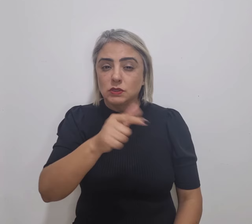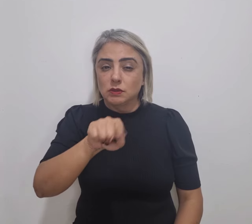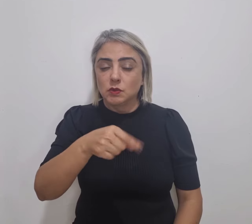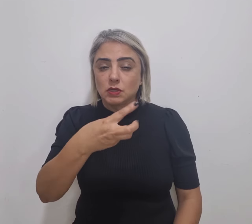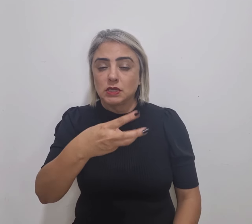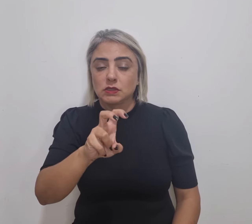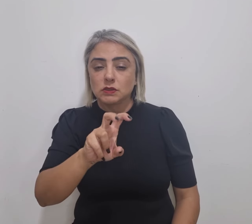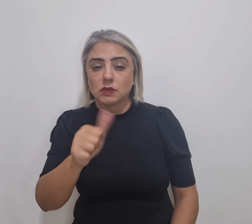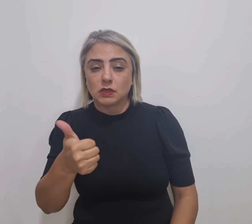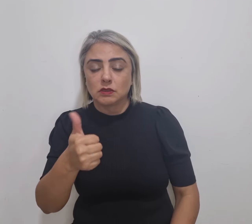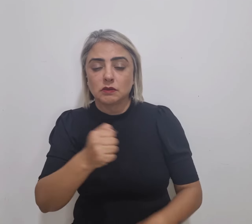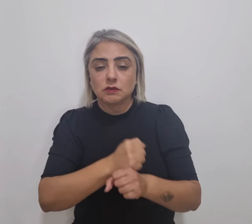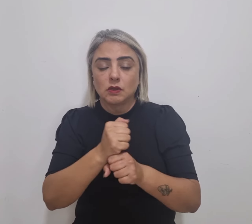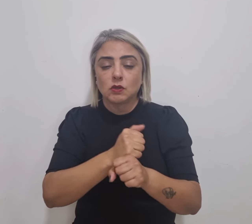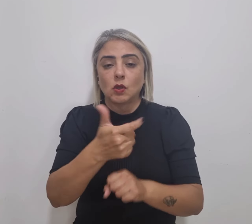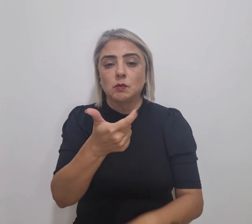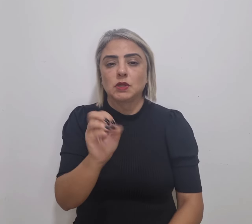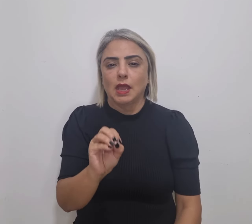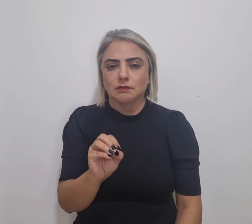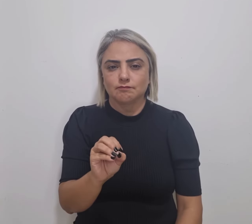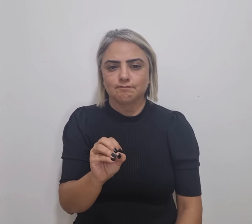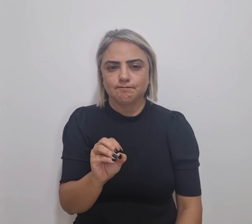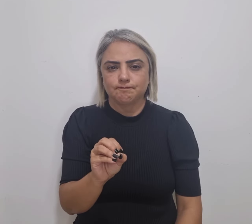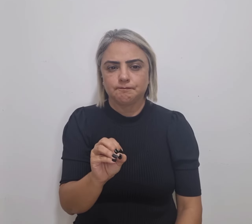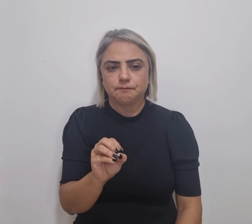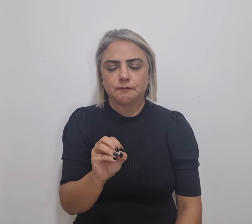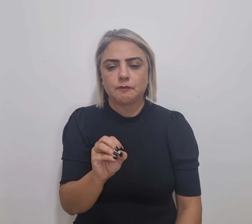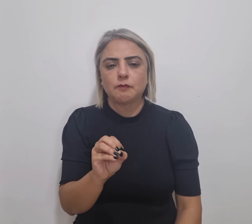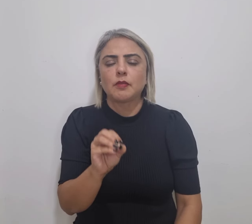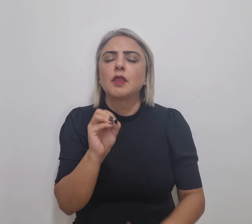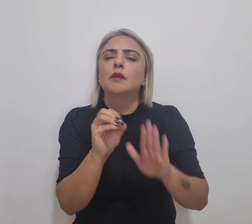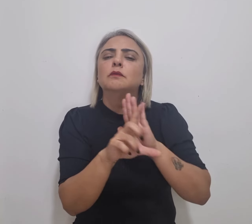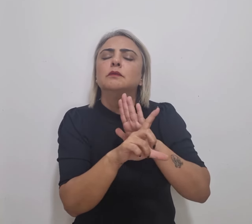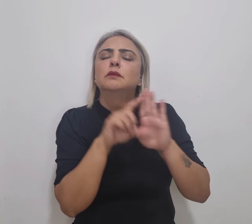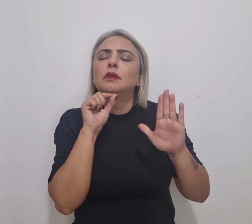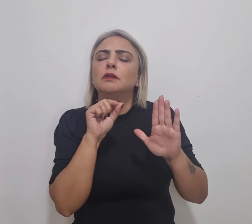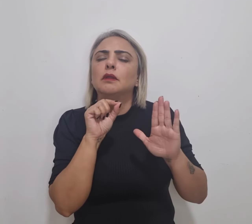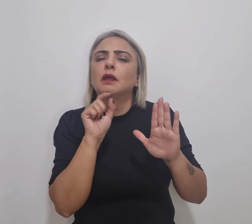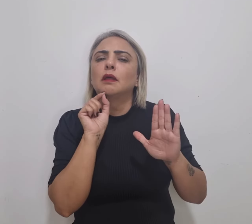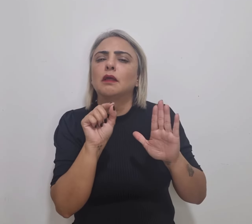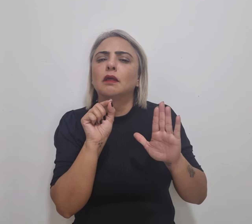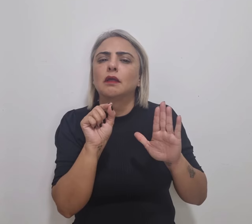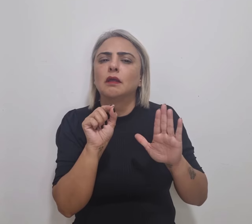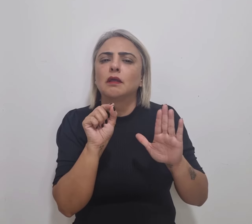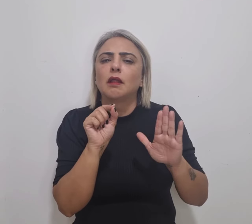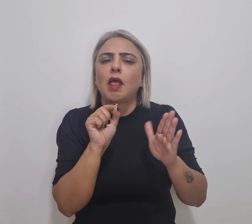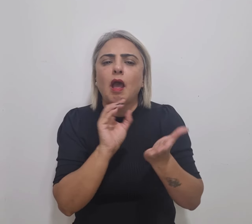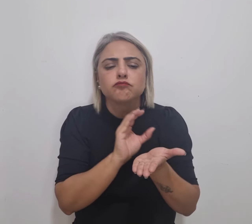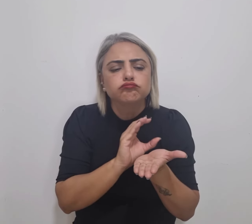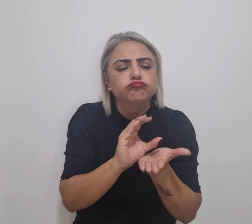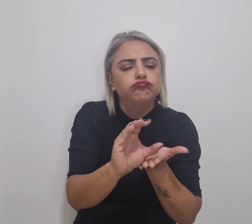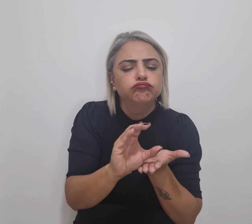12.351 de 2010. O destaque deve ser dado aos investimentos em